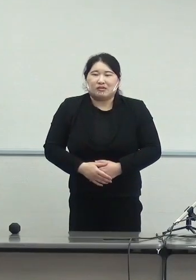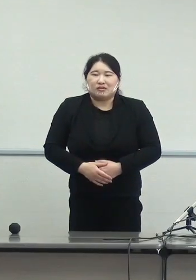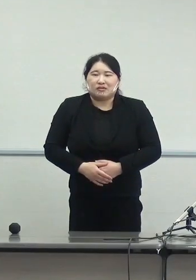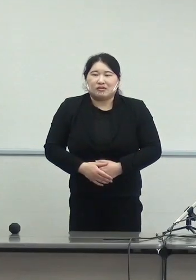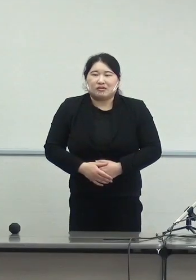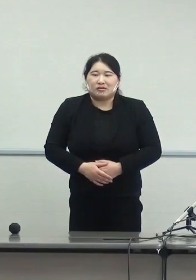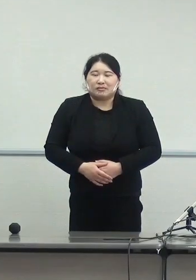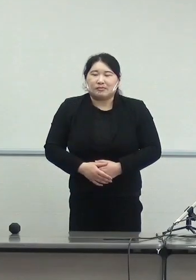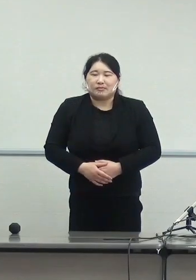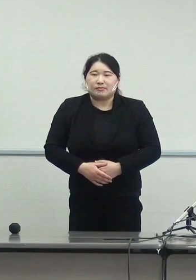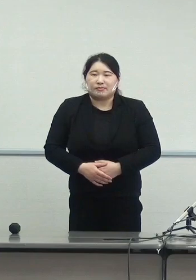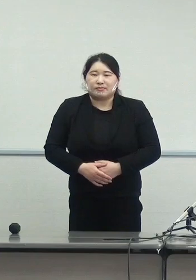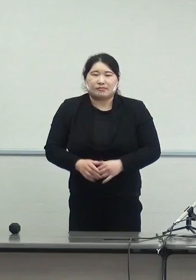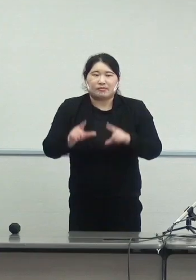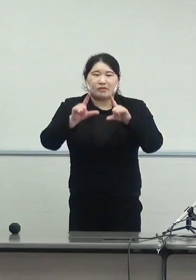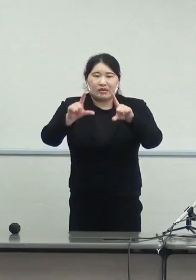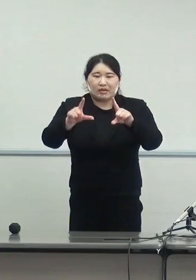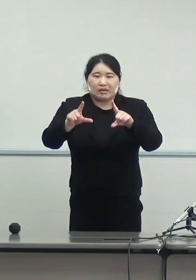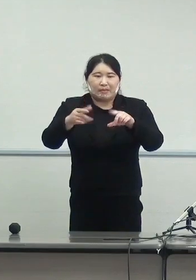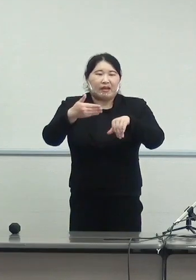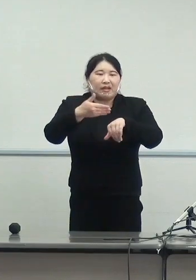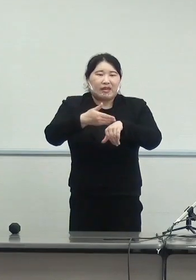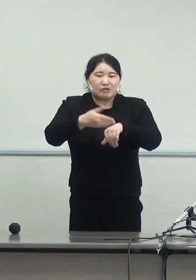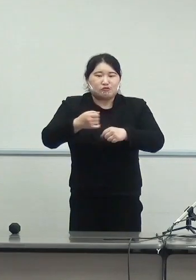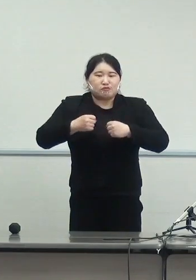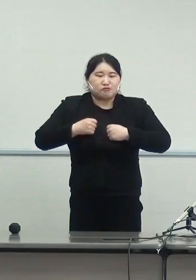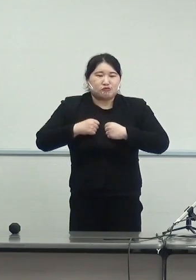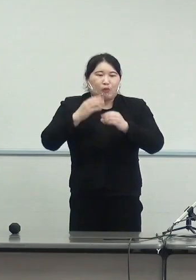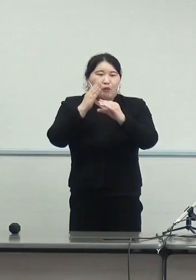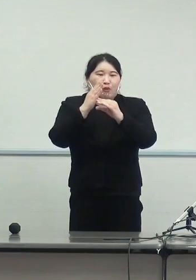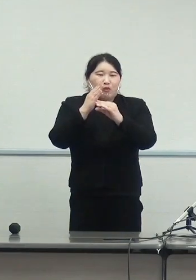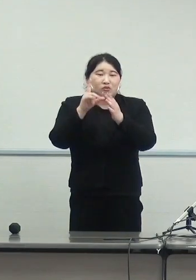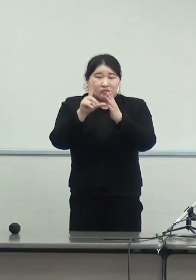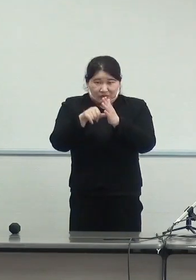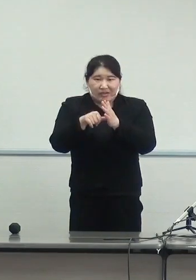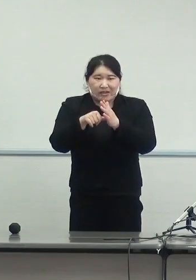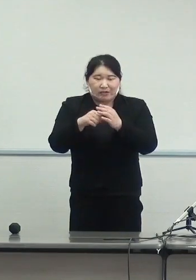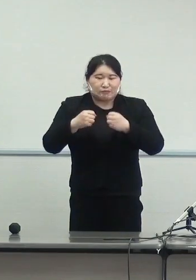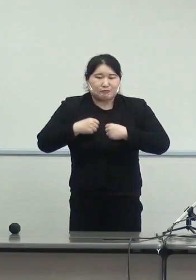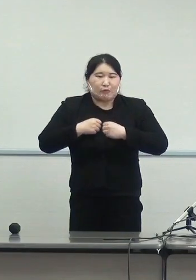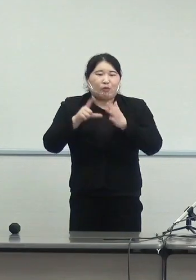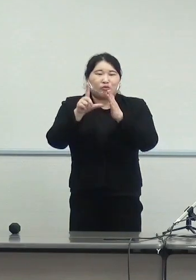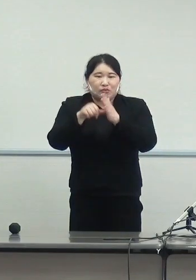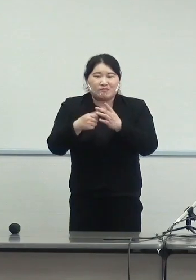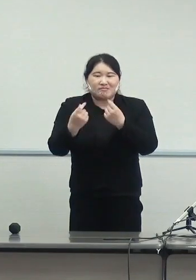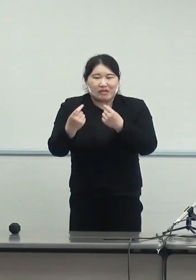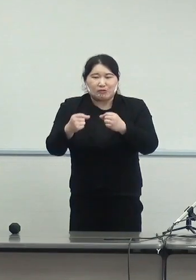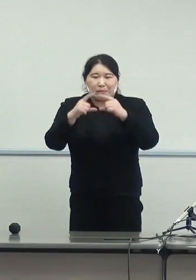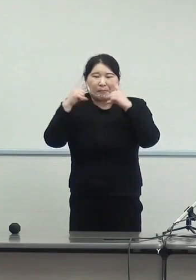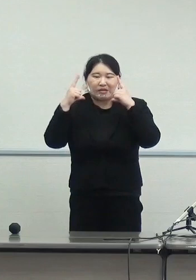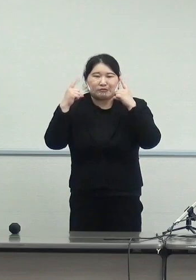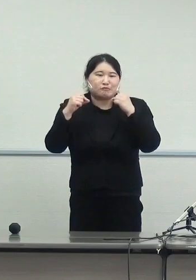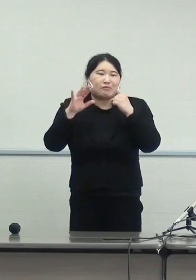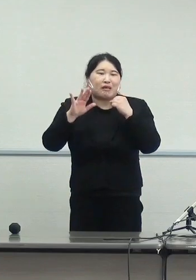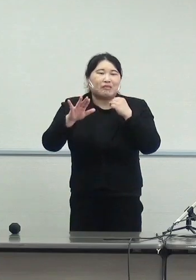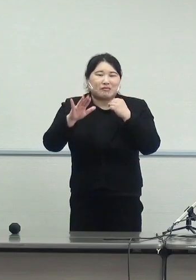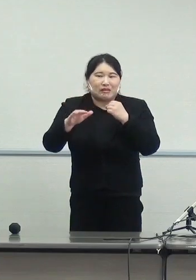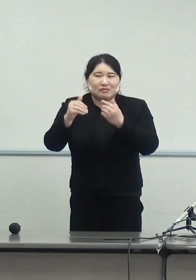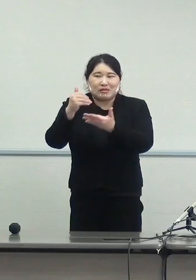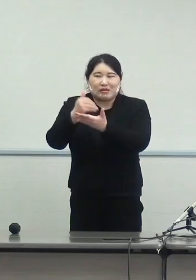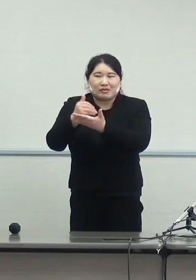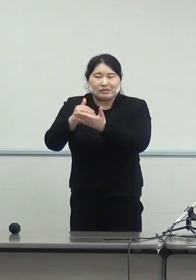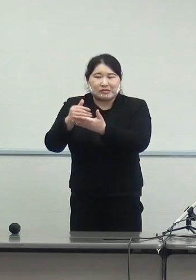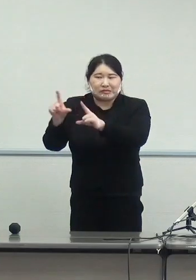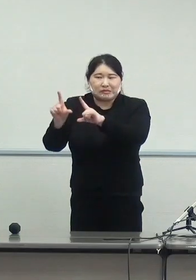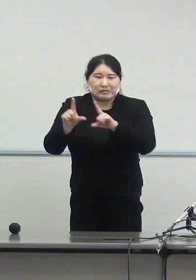か。 レッスン中も、はい、マスクをし、あ、ごめんなさい、運動中もマスクをしていたというふうに報告を